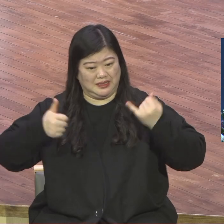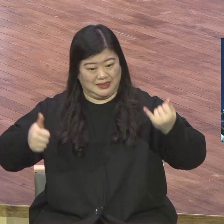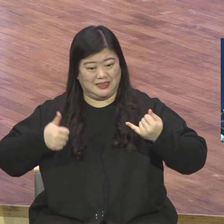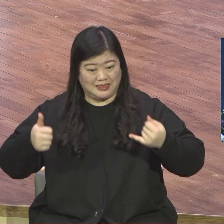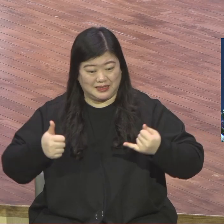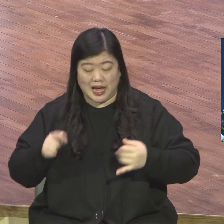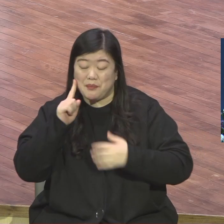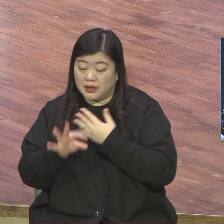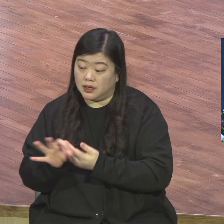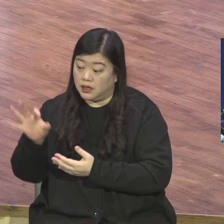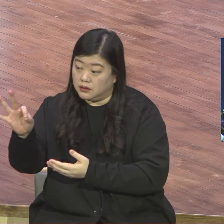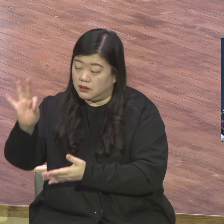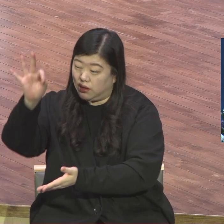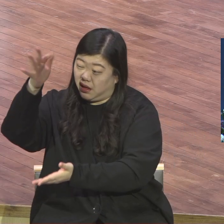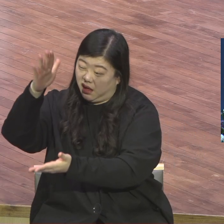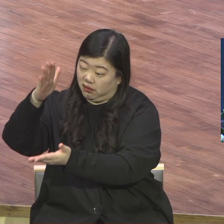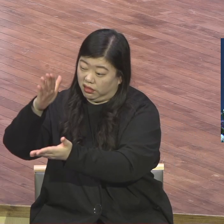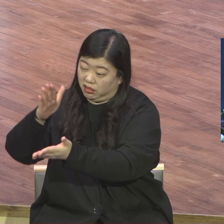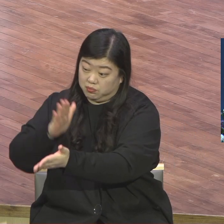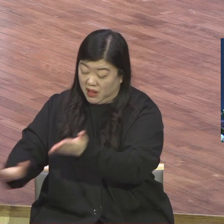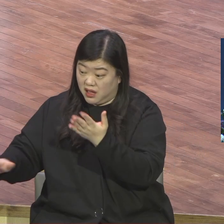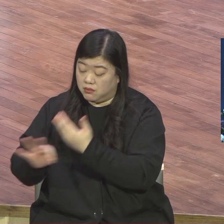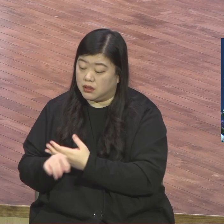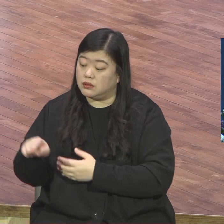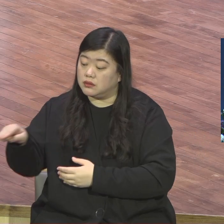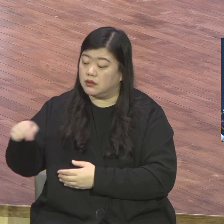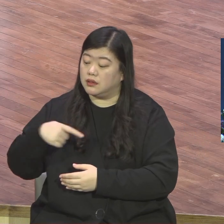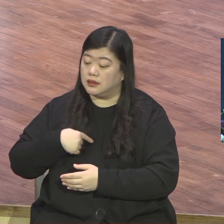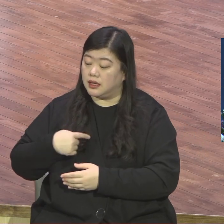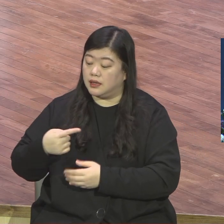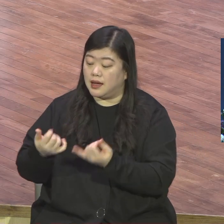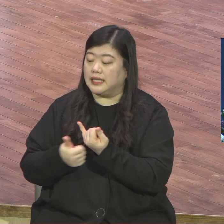결혼했대요. 무서운 여자지요.